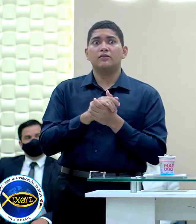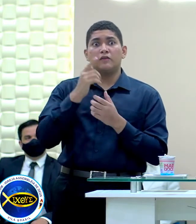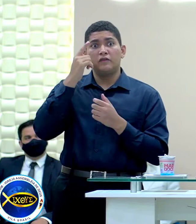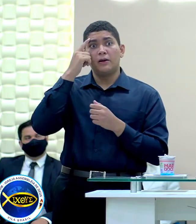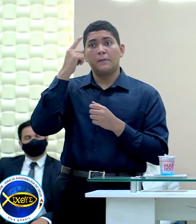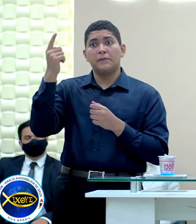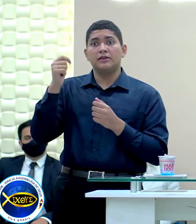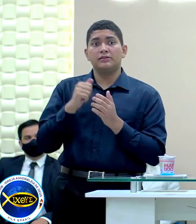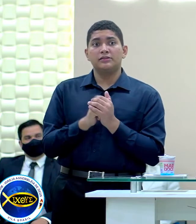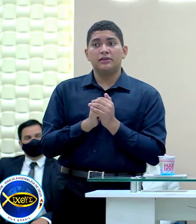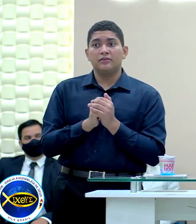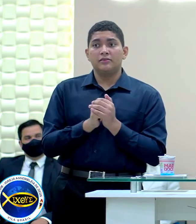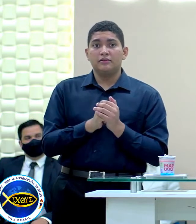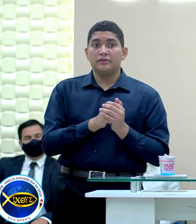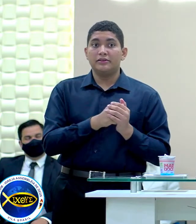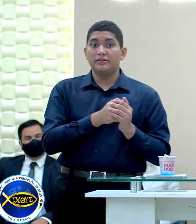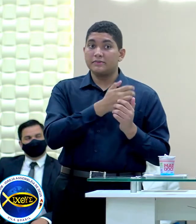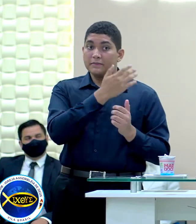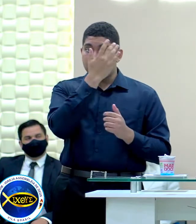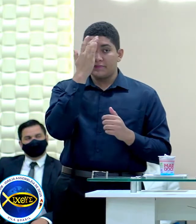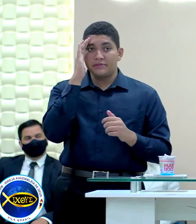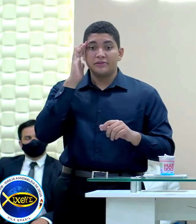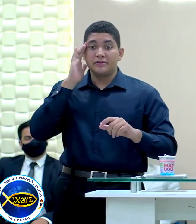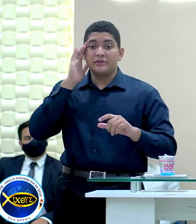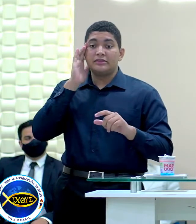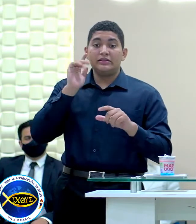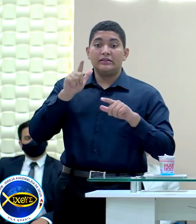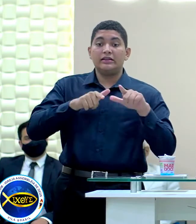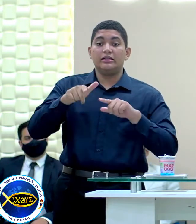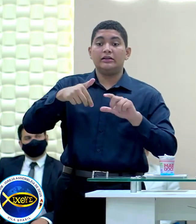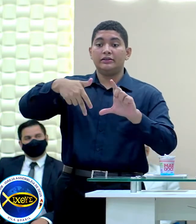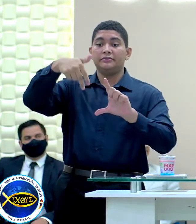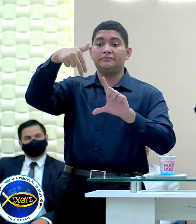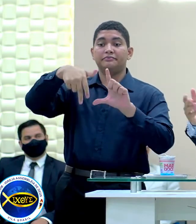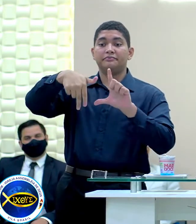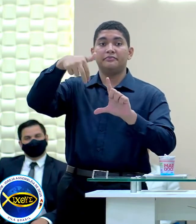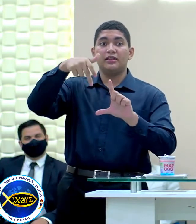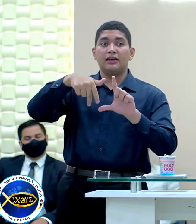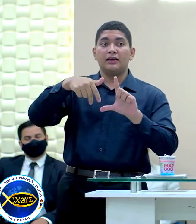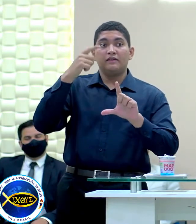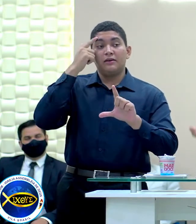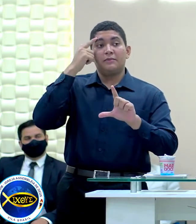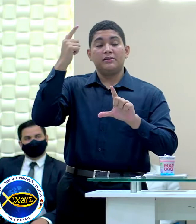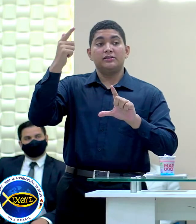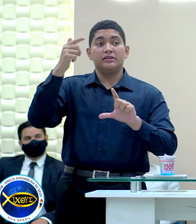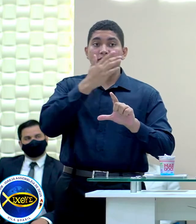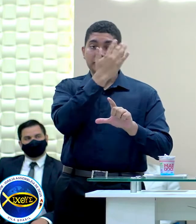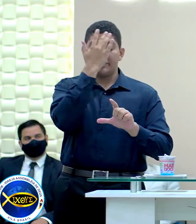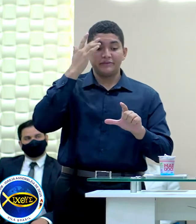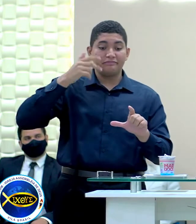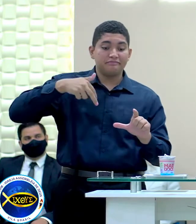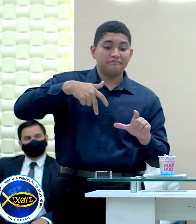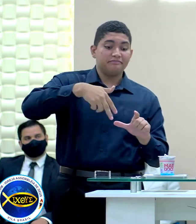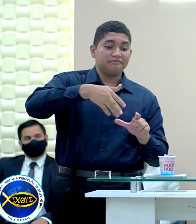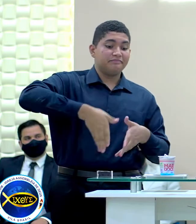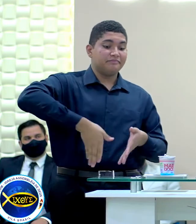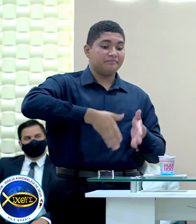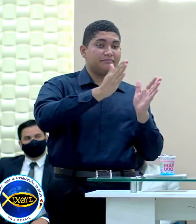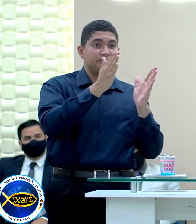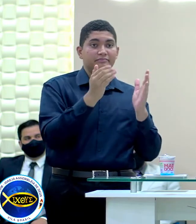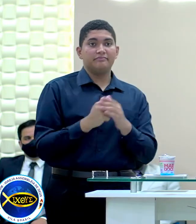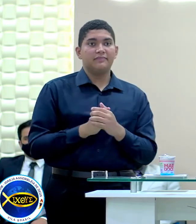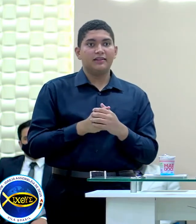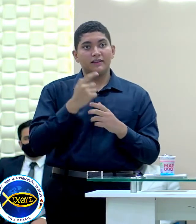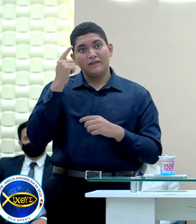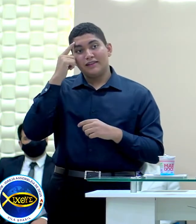das telenovelas. Aí ele é casado e fica pensando nas modelos. Aí ele é casado e fica pensando